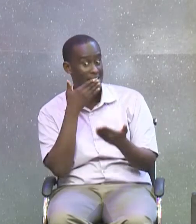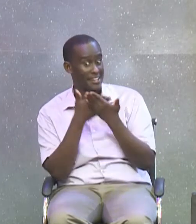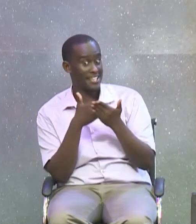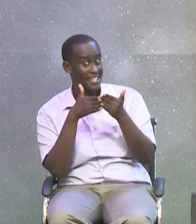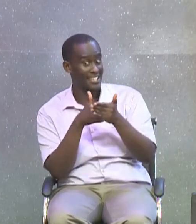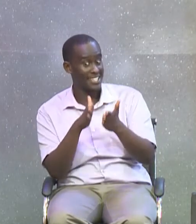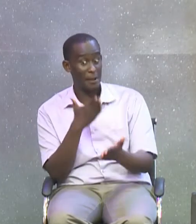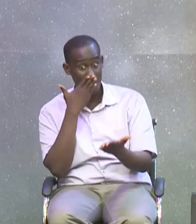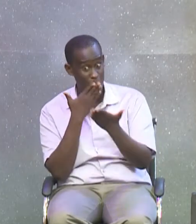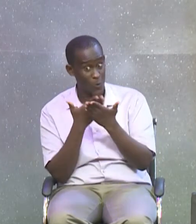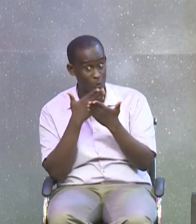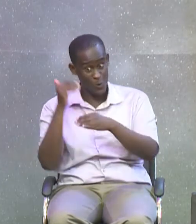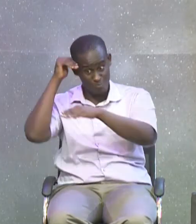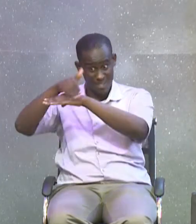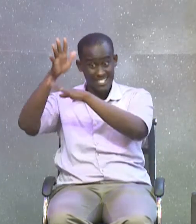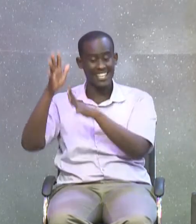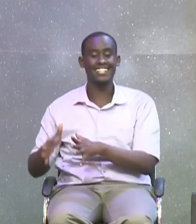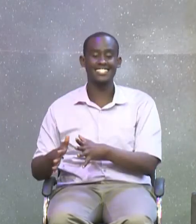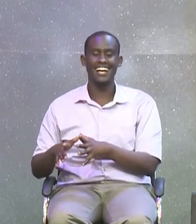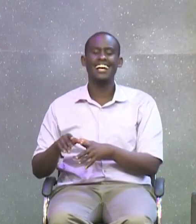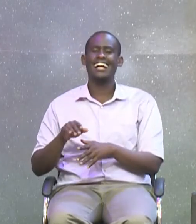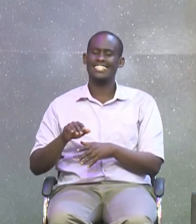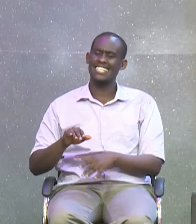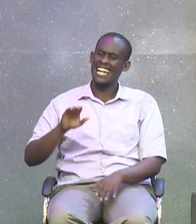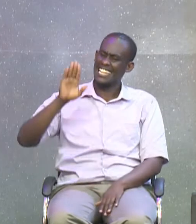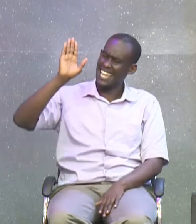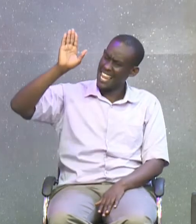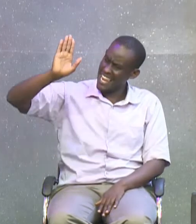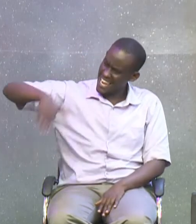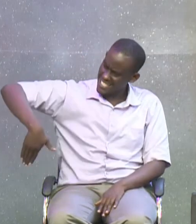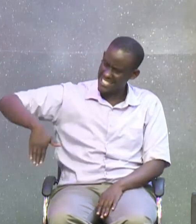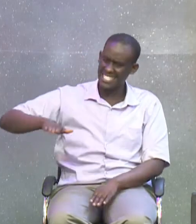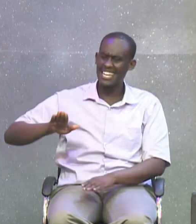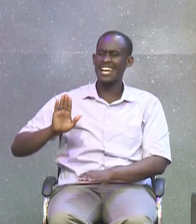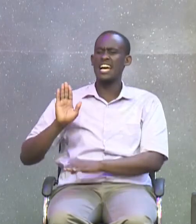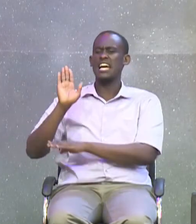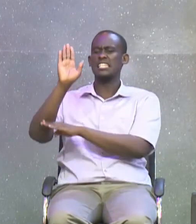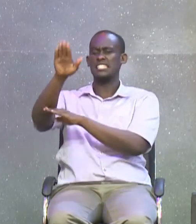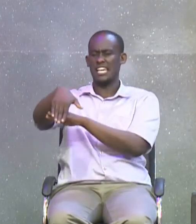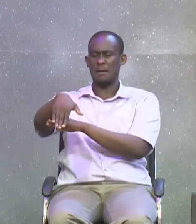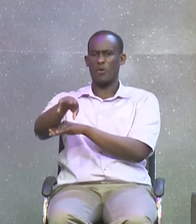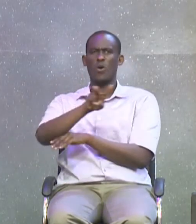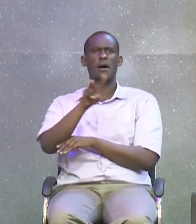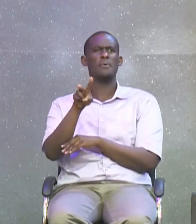mulungi mubaka mulungi stage esembayo olaba abaana